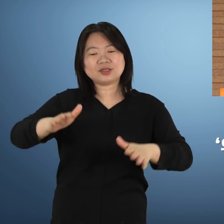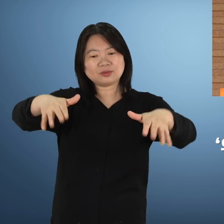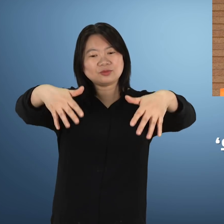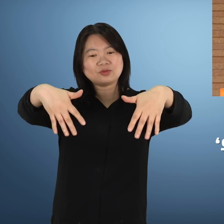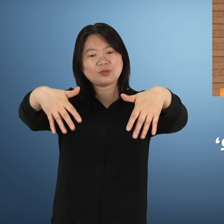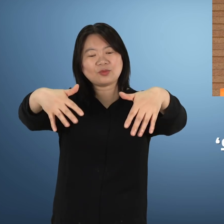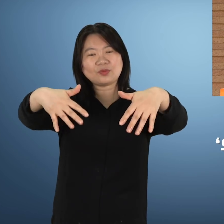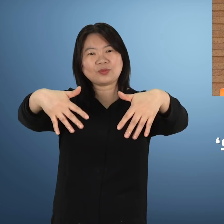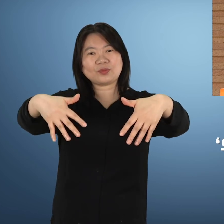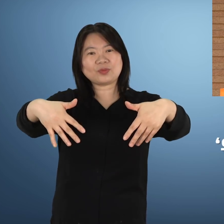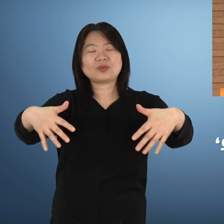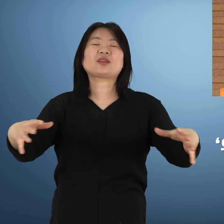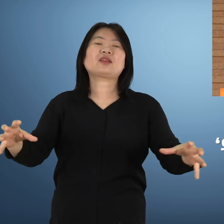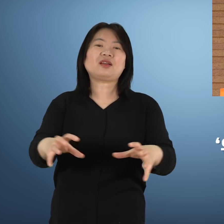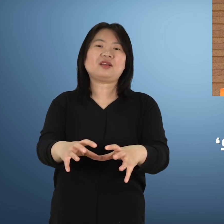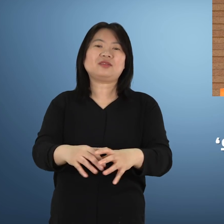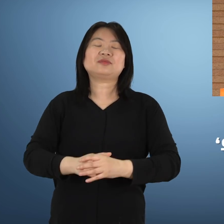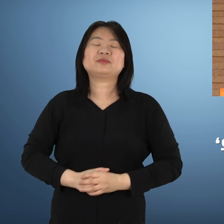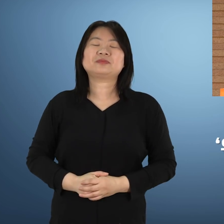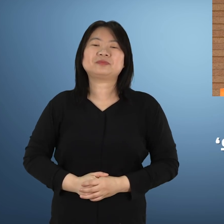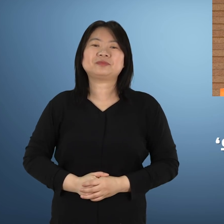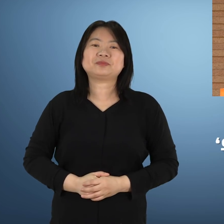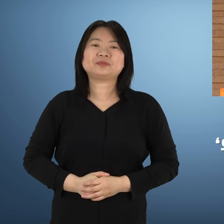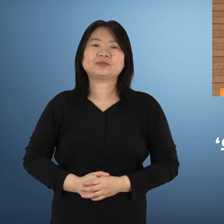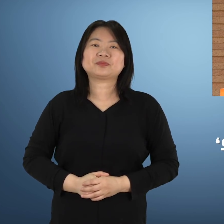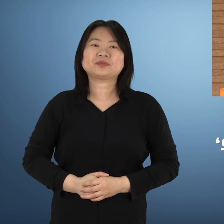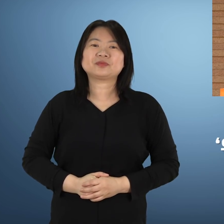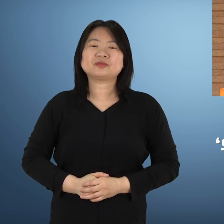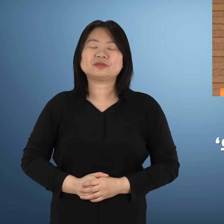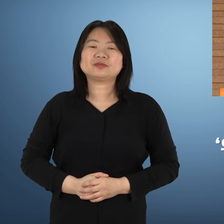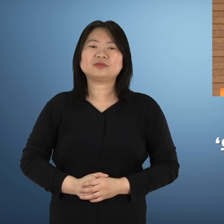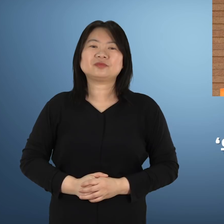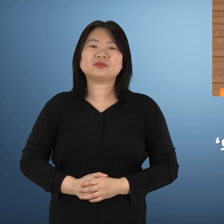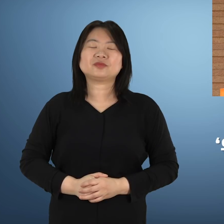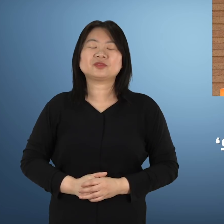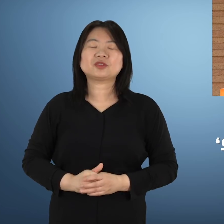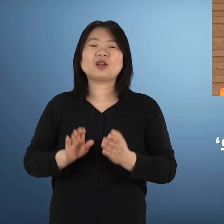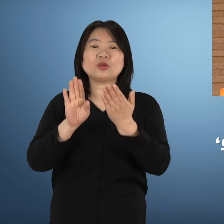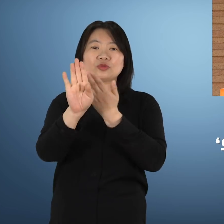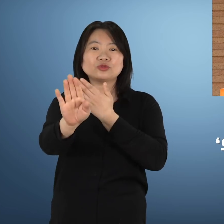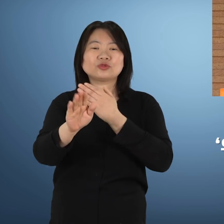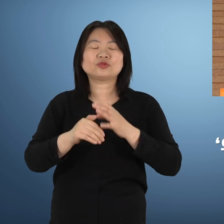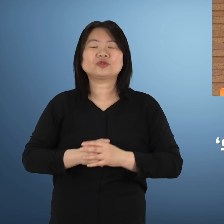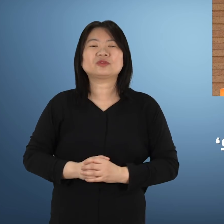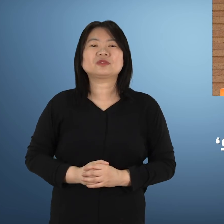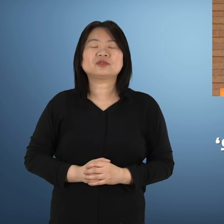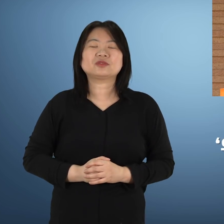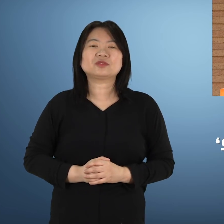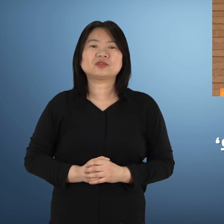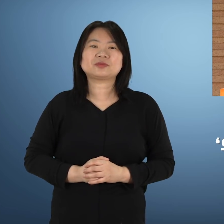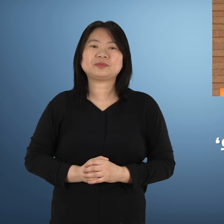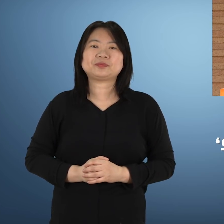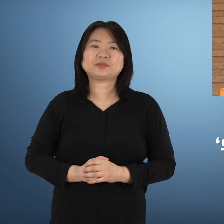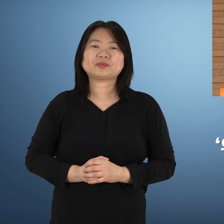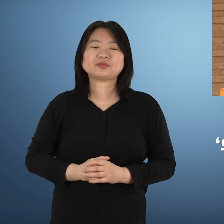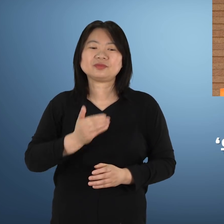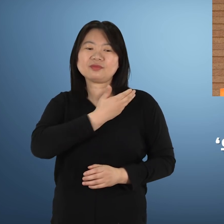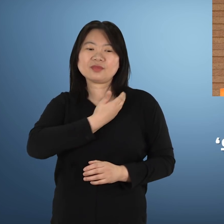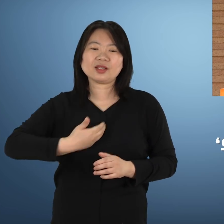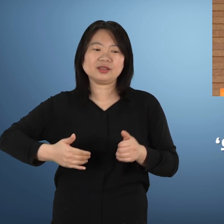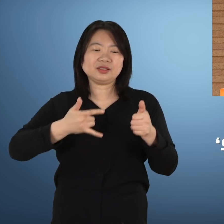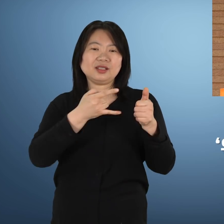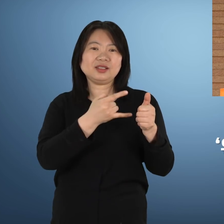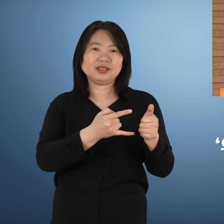소집하셨어요. 직모하셨단 말이죠. 그리고 나서 그